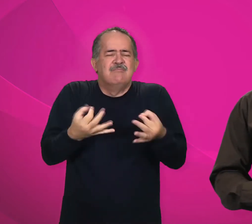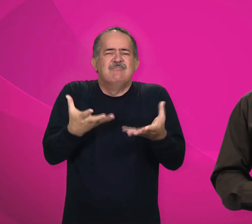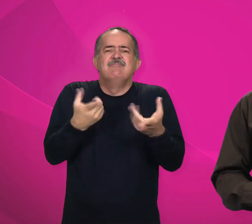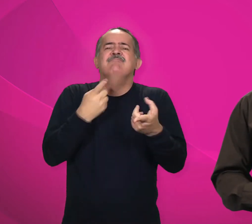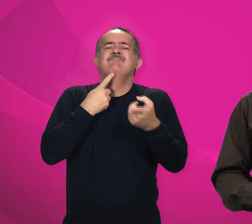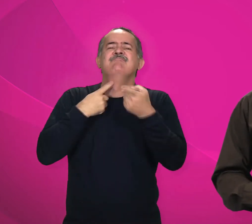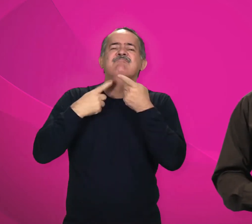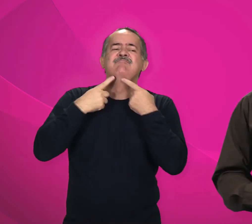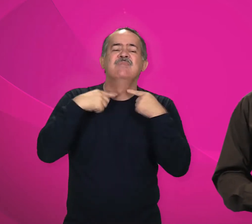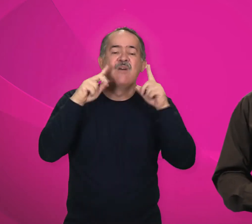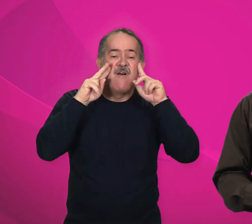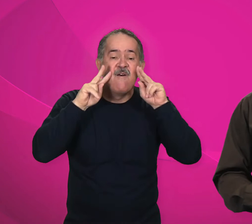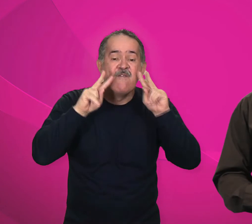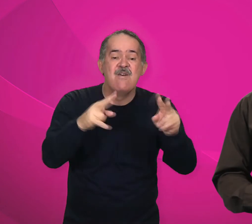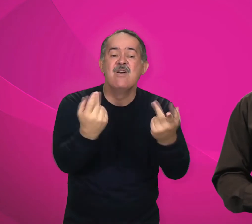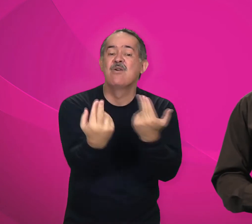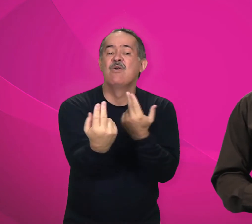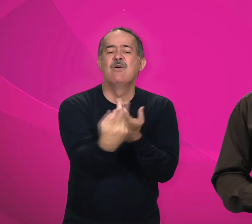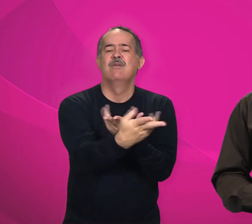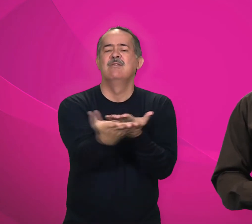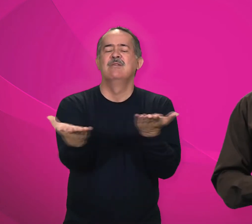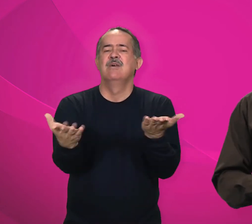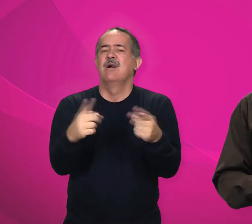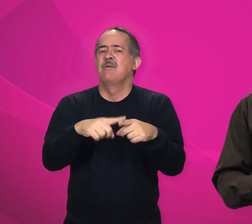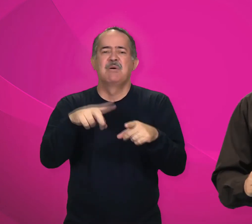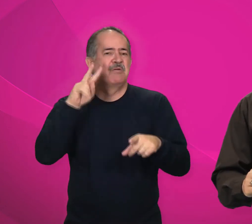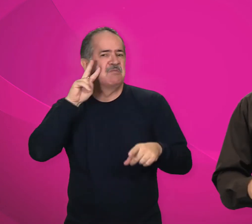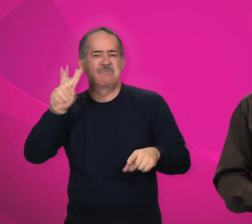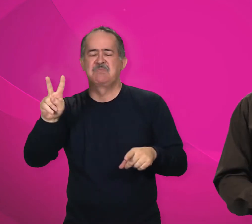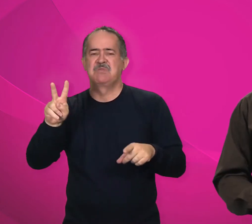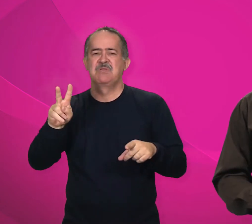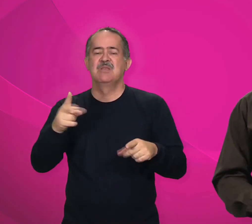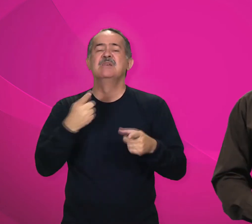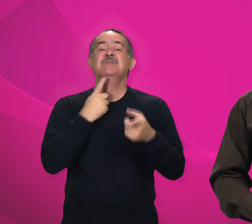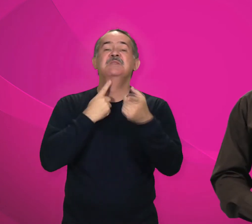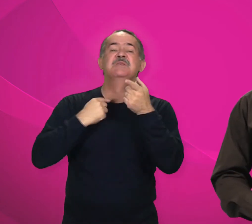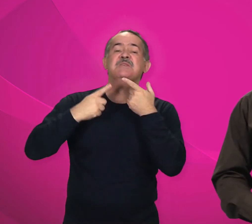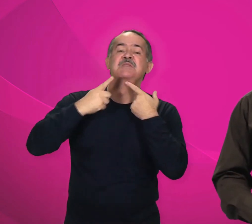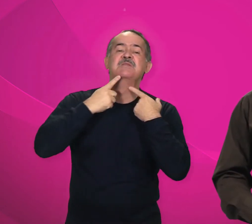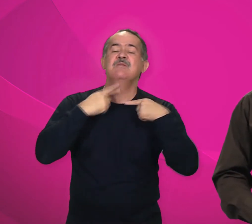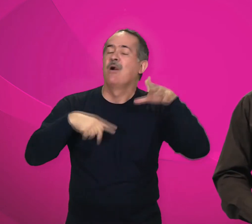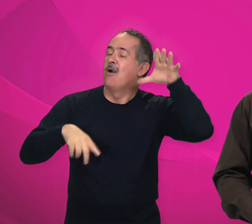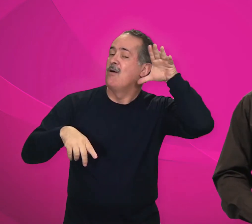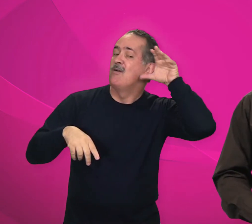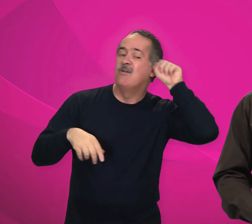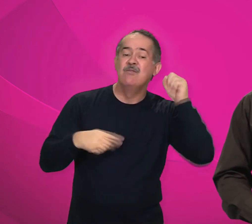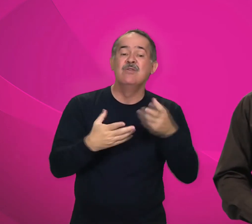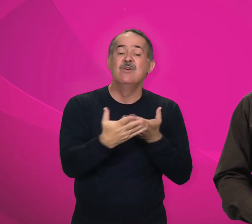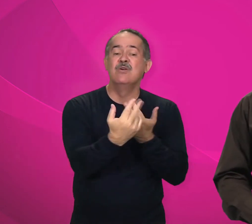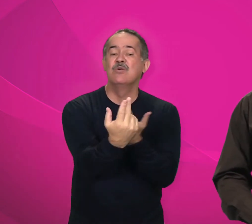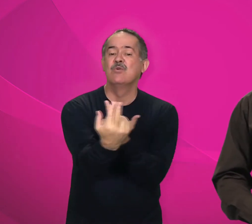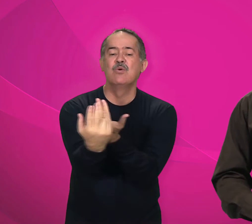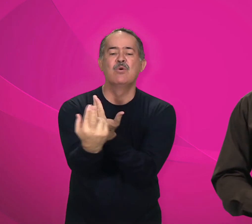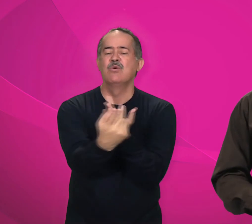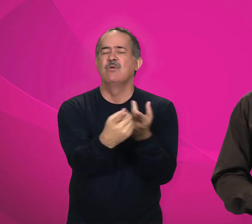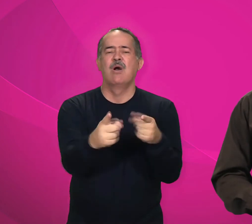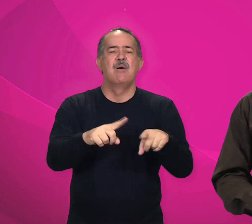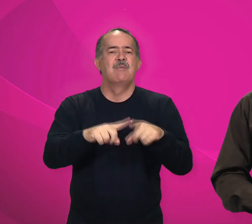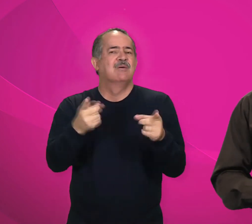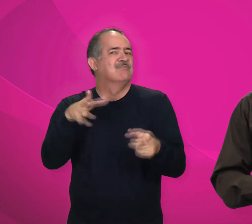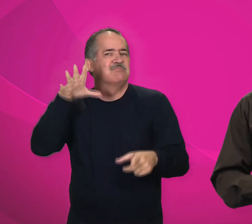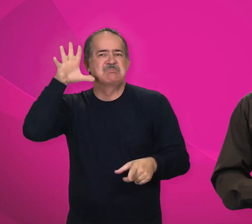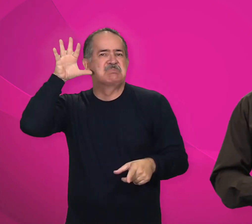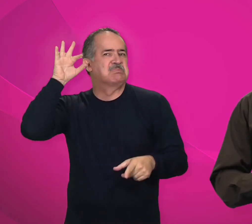justos desejaram ver o que vedes e não viram. Desejaram ouvir o que